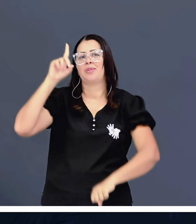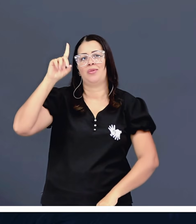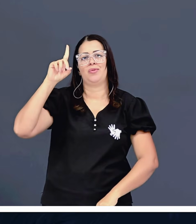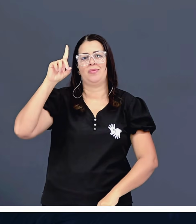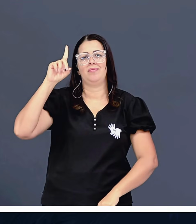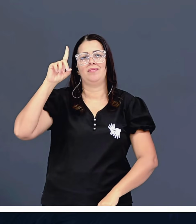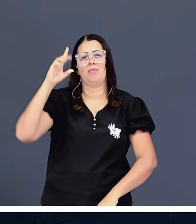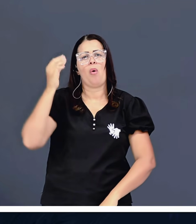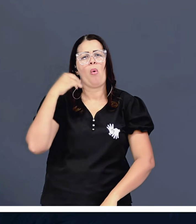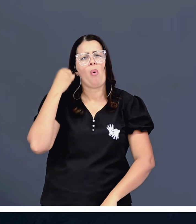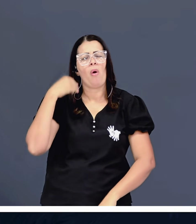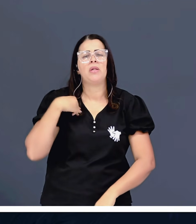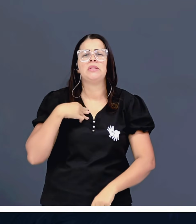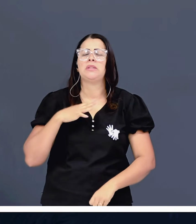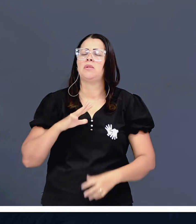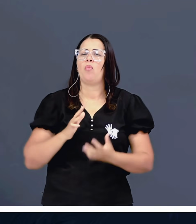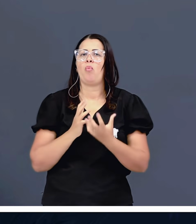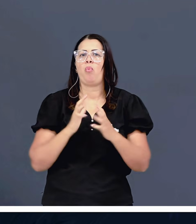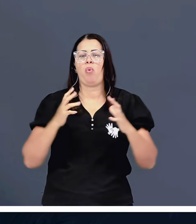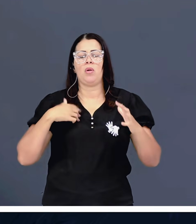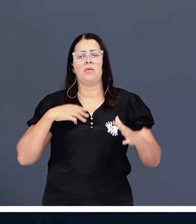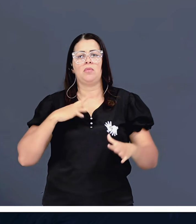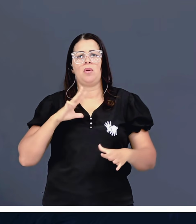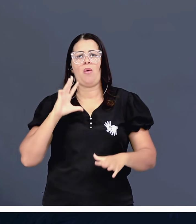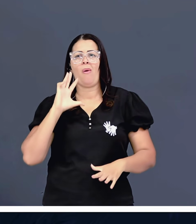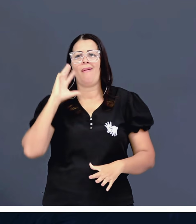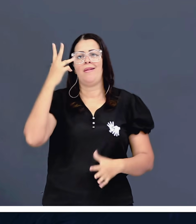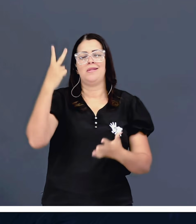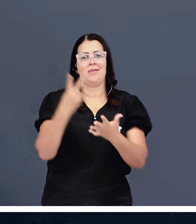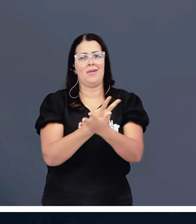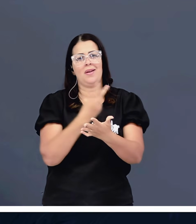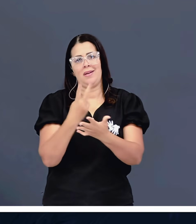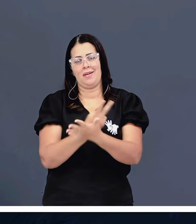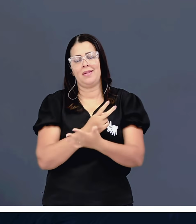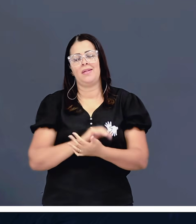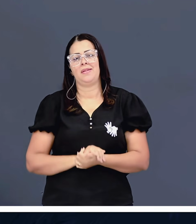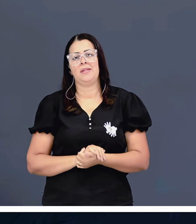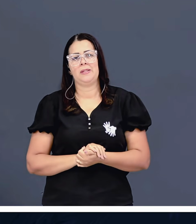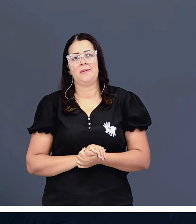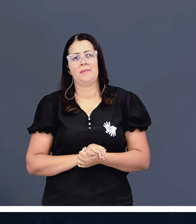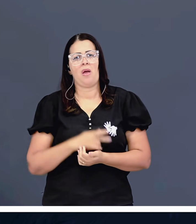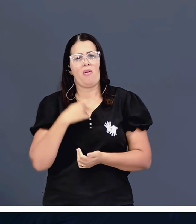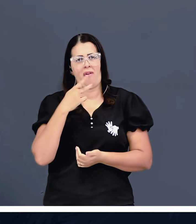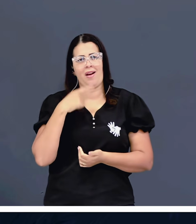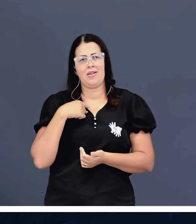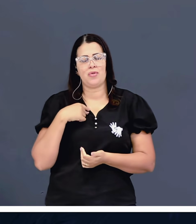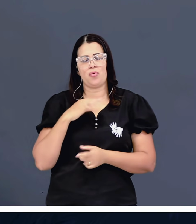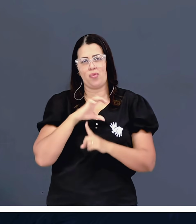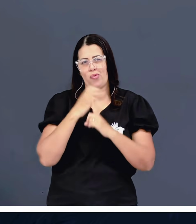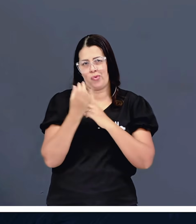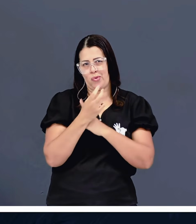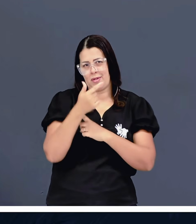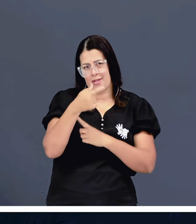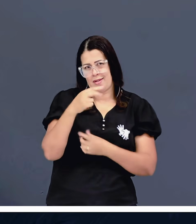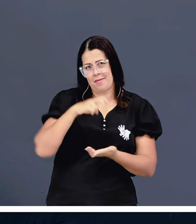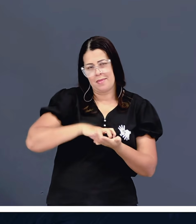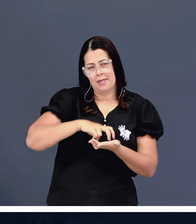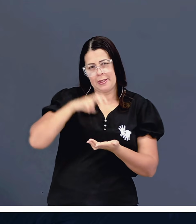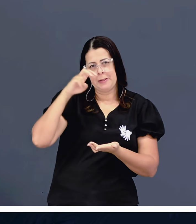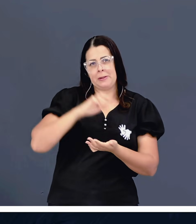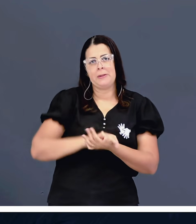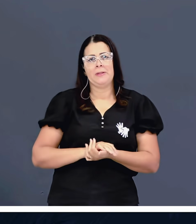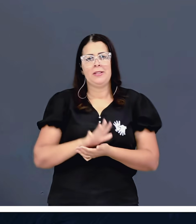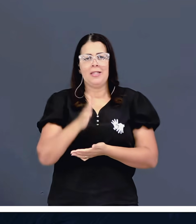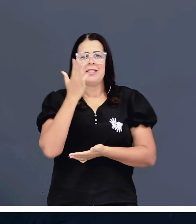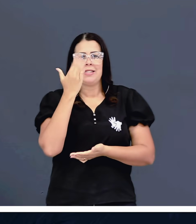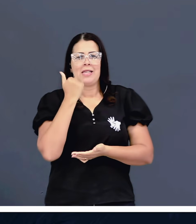chance muito grande de tomar uma decisão errada. Eu falava isso no culto das 7 da manhã, né?